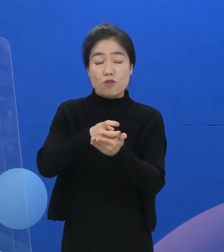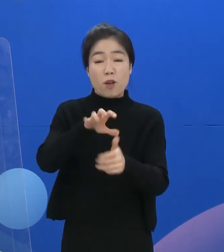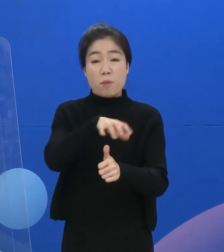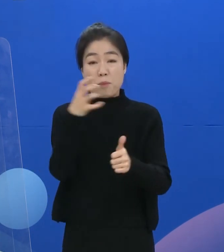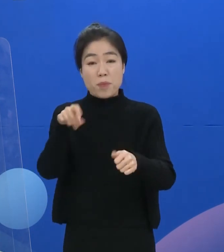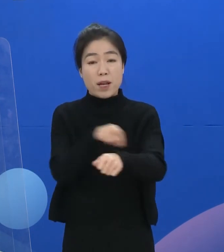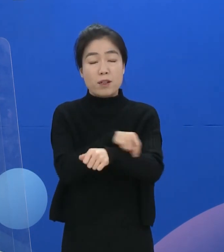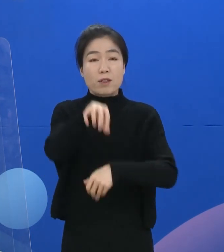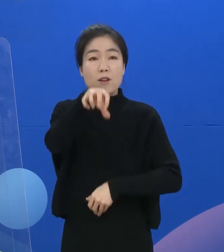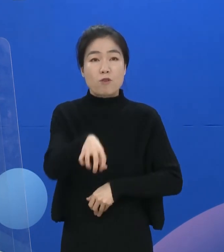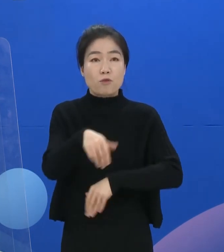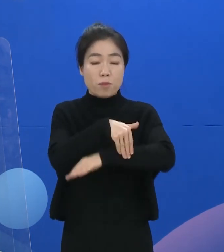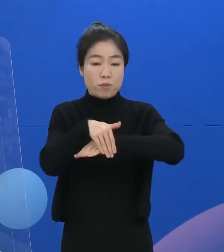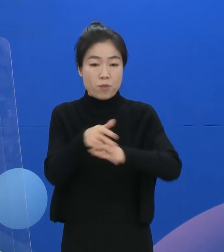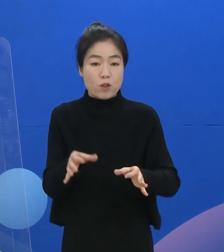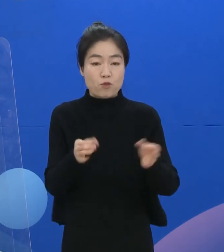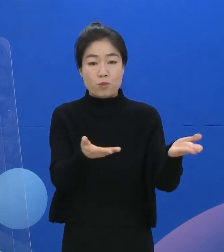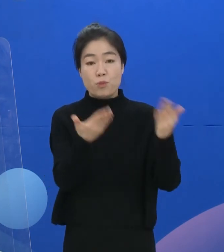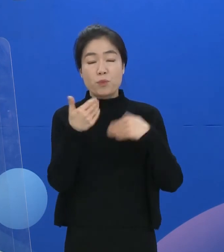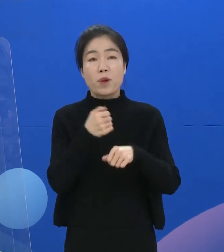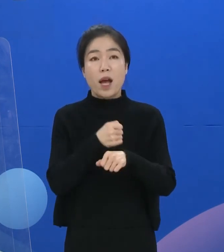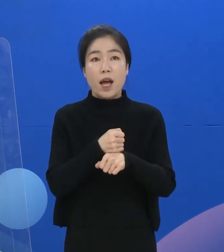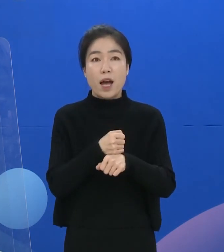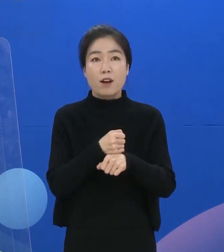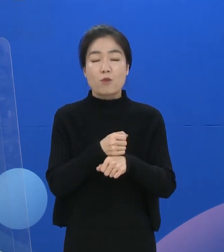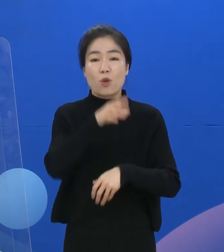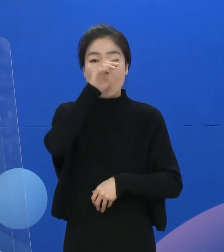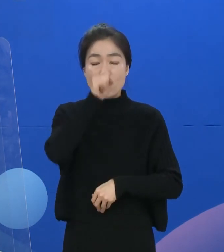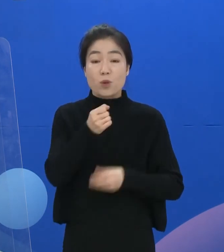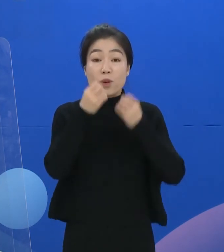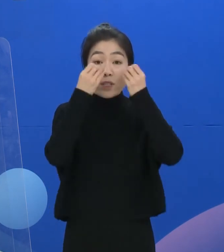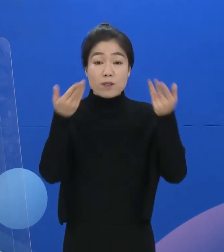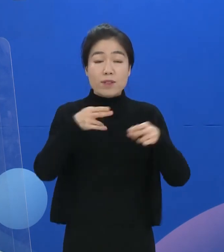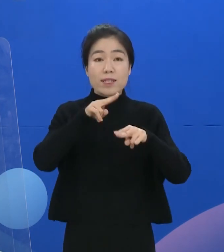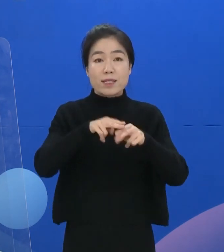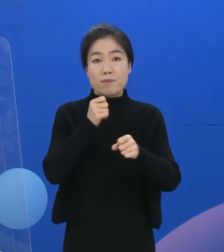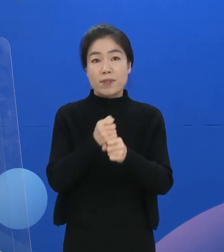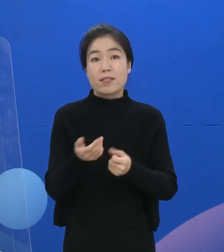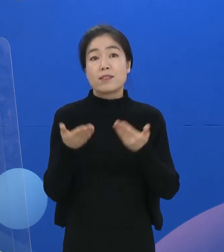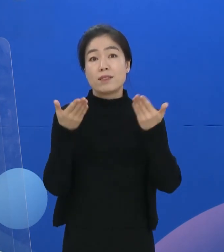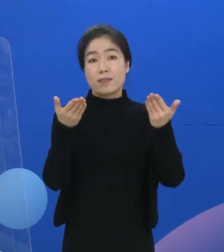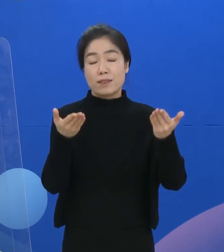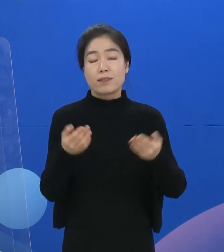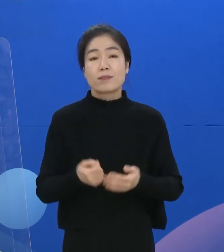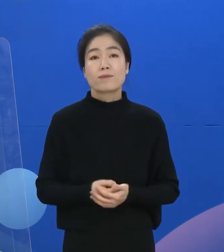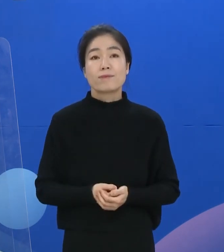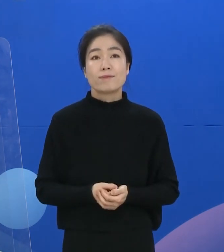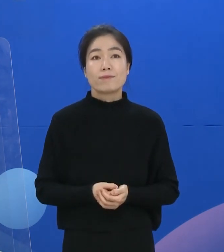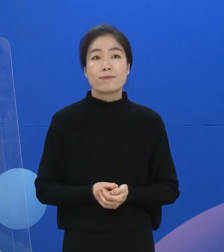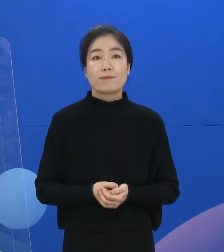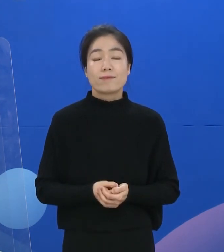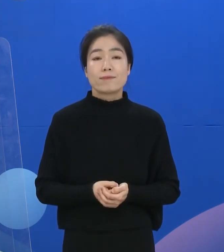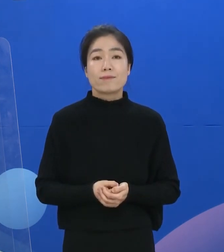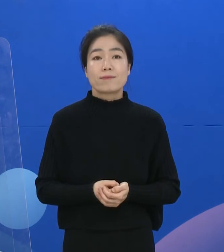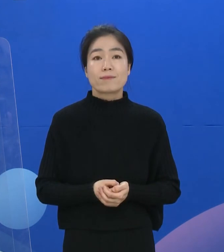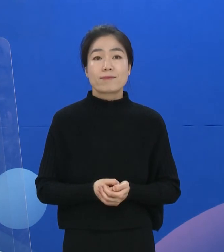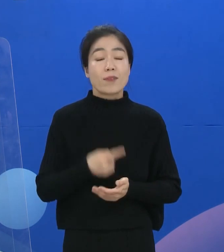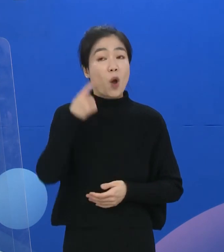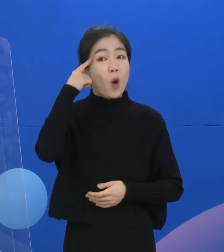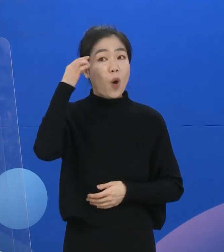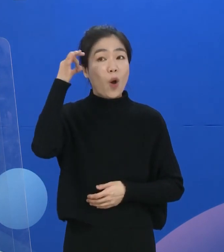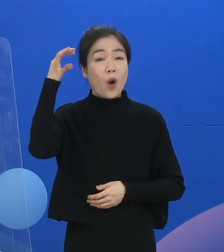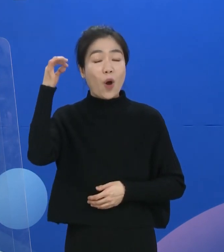광주를 실현하겠습니다 경제자유구역과 규제자유특구에 전략적 투자를 유치해서